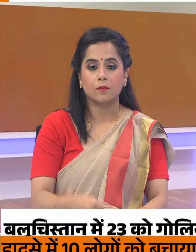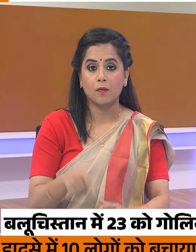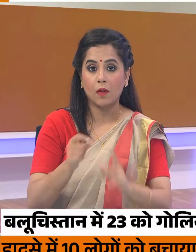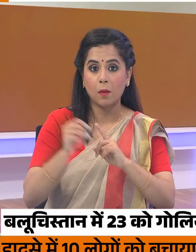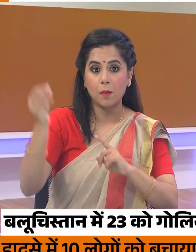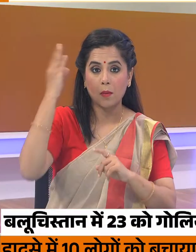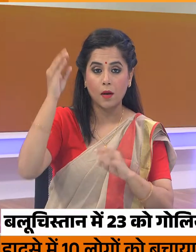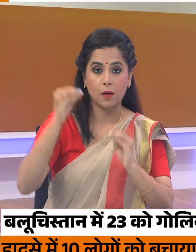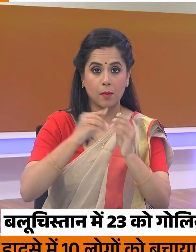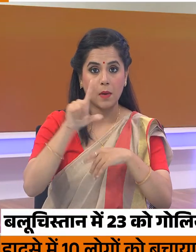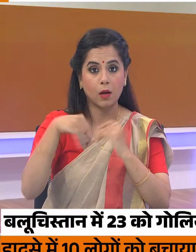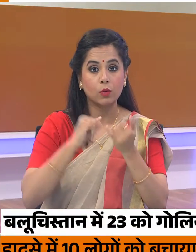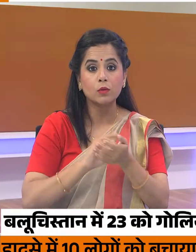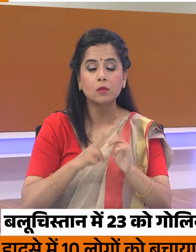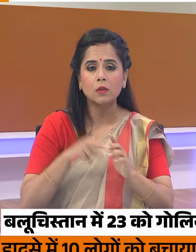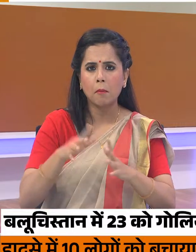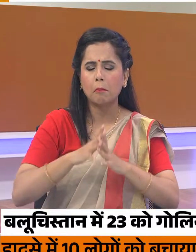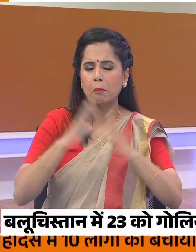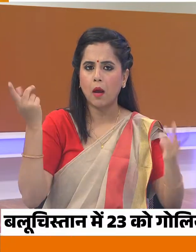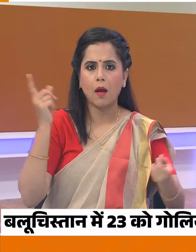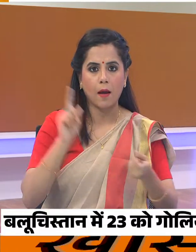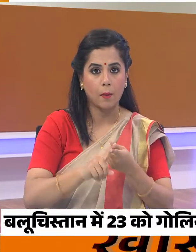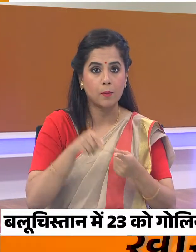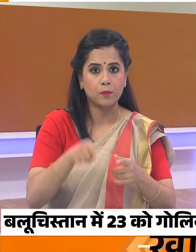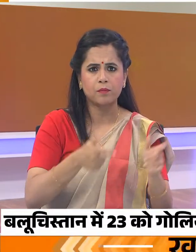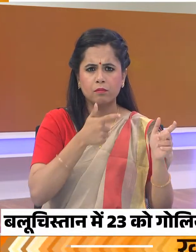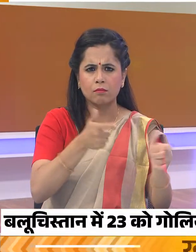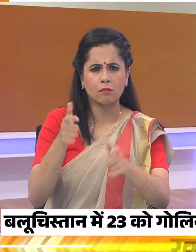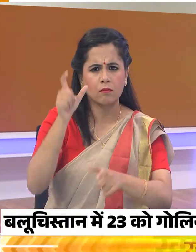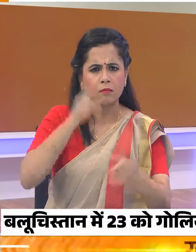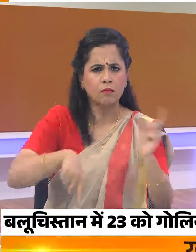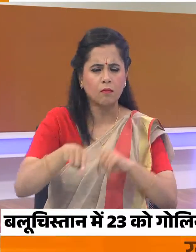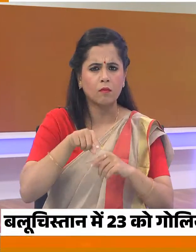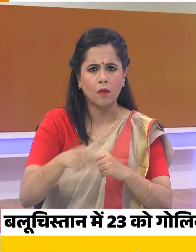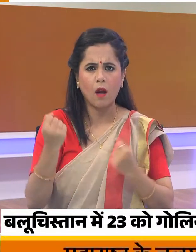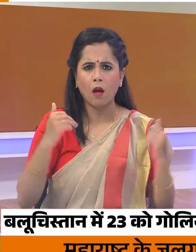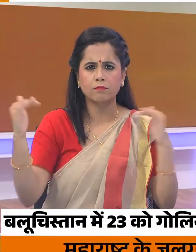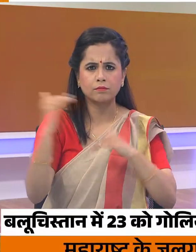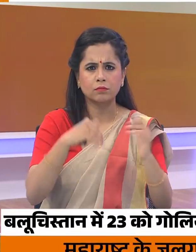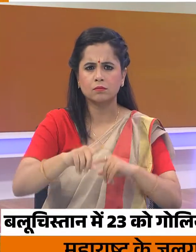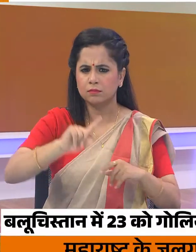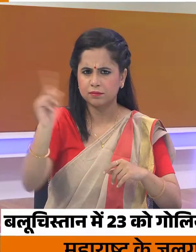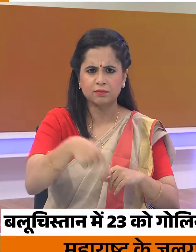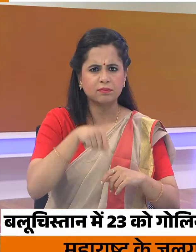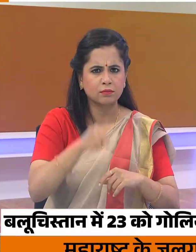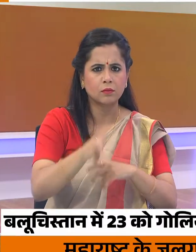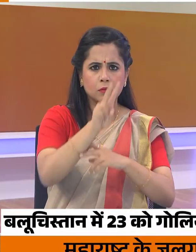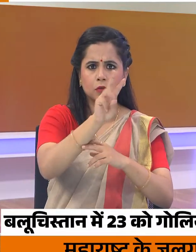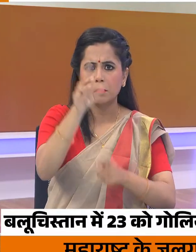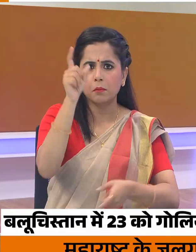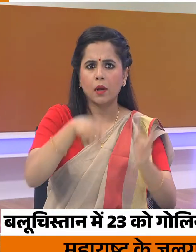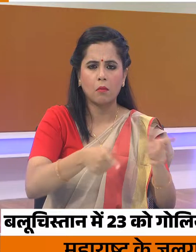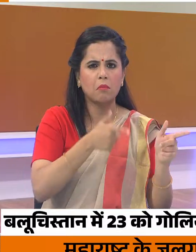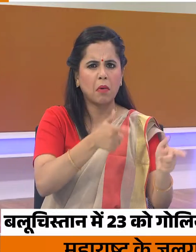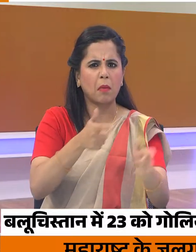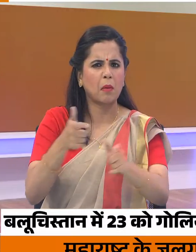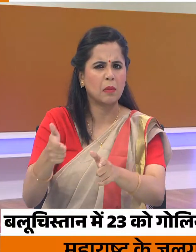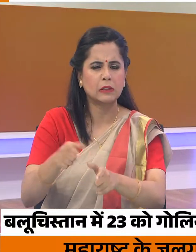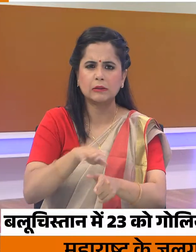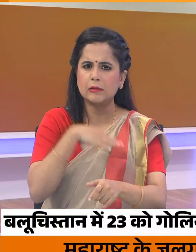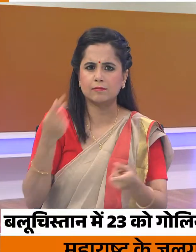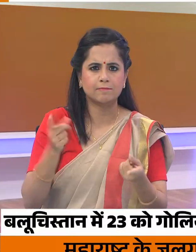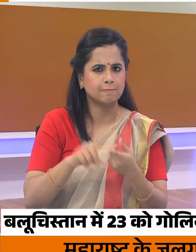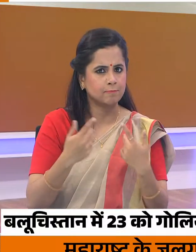पाकिस्तान के बलूचिस्तान में बड़ा हमला। बंदूकधारियों ने वाहनों से उतार कर 23 लोगों को गोलियों से